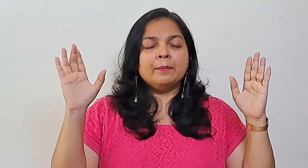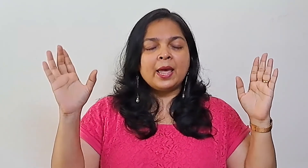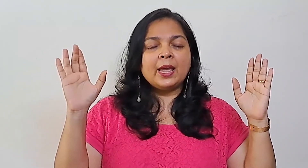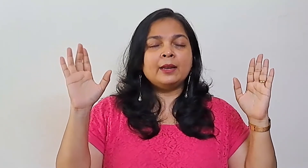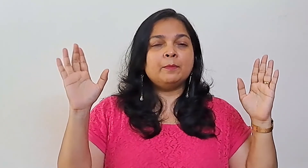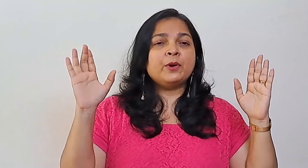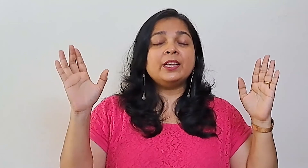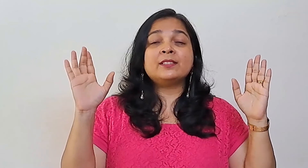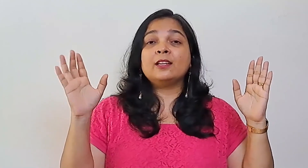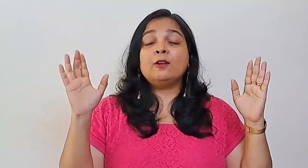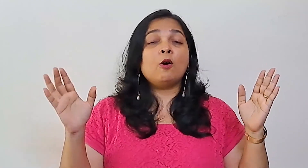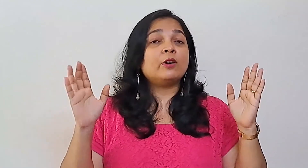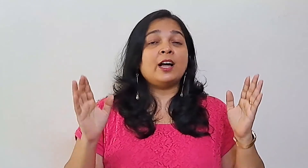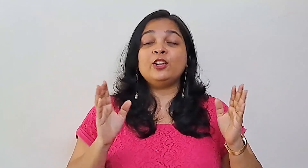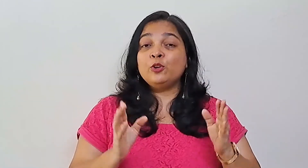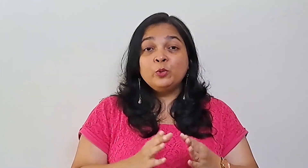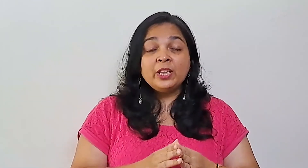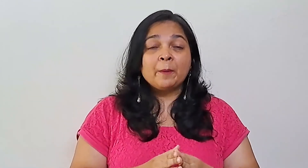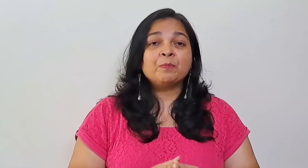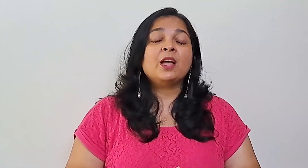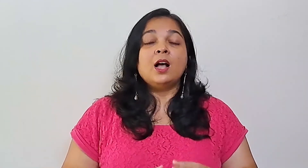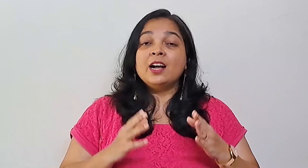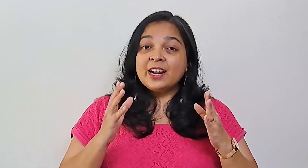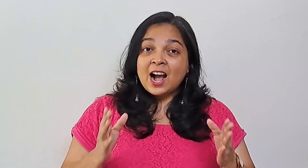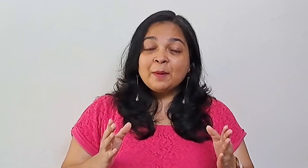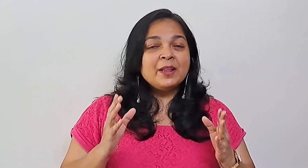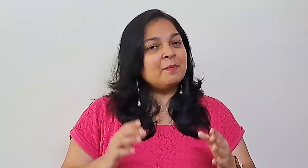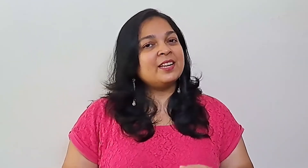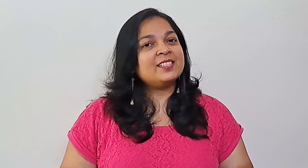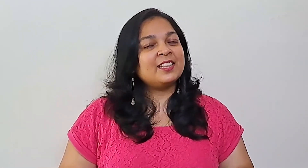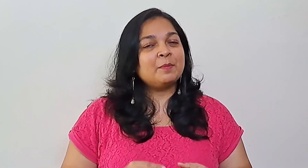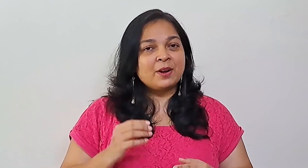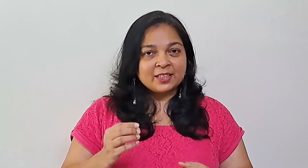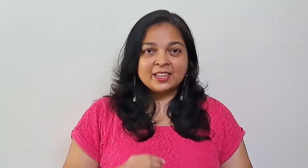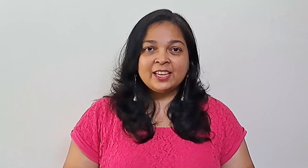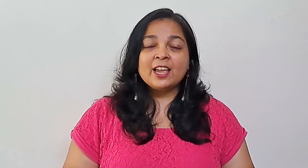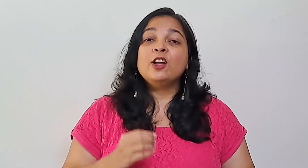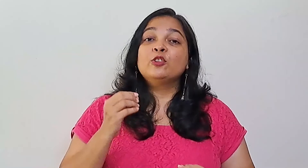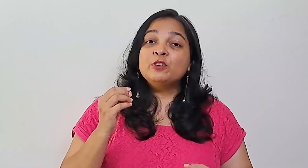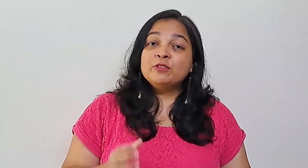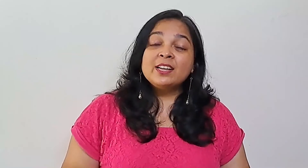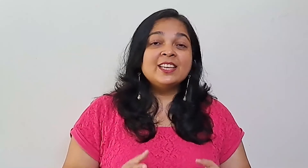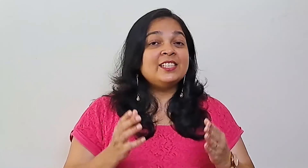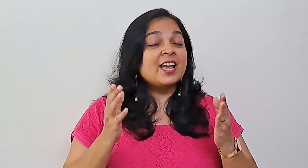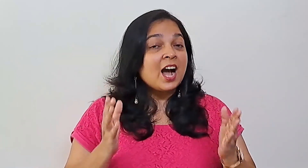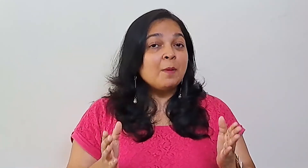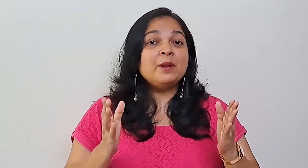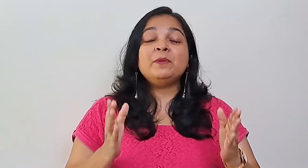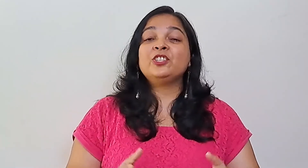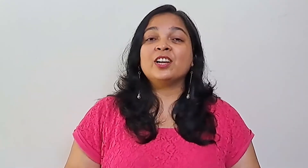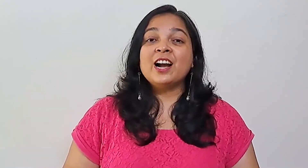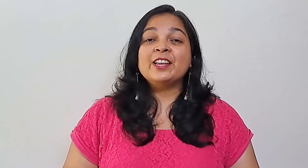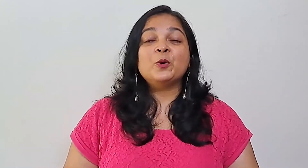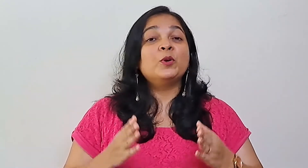ਆਮੇਨ। ਪ੍ਰੇਜ਼ ਦ ਲਾਰਡ, ਹਾਲੇਲੂਇਆ। ਜੇ ਤੁਸੀਂ ਸਾਡੇ ਨਾਲ ਇਹ ਪ੍ਰਾਰਥਨਾ ਕੀਤੀ ਆ ਤੇ ਮੈਨੂੰ ਵਿਸ਼ਵਾਸ ਆ ਕਿ